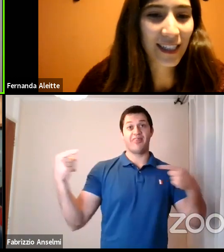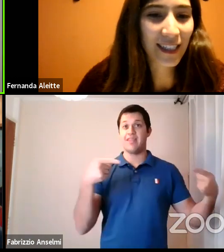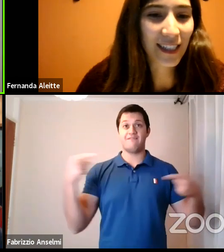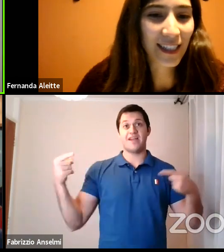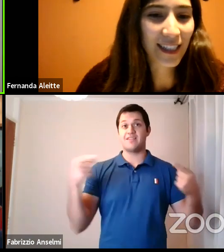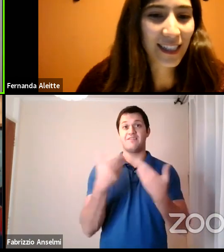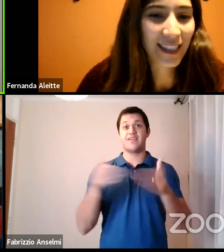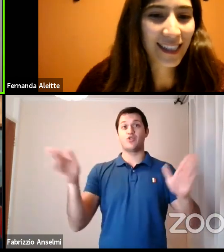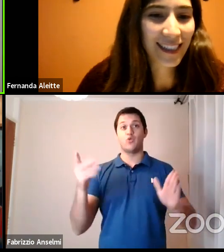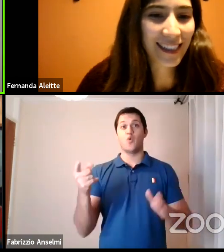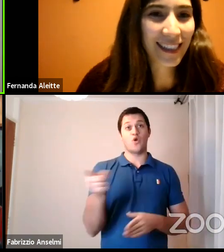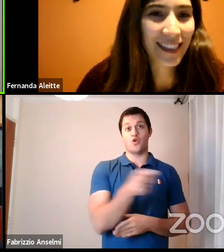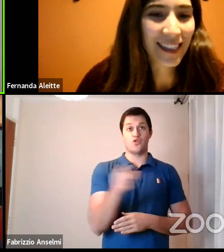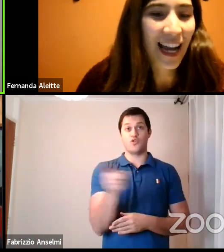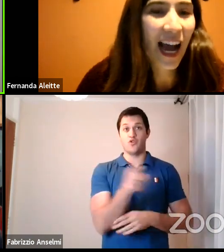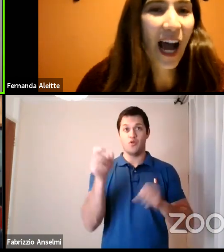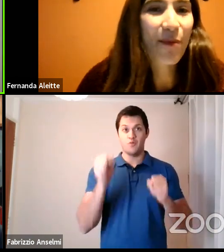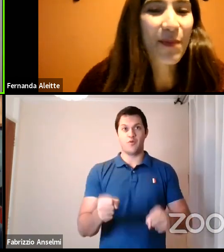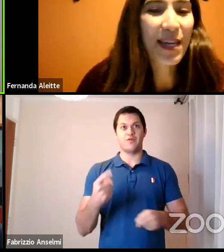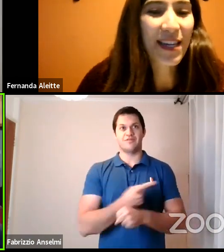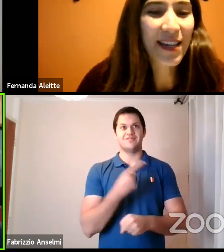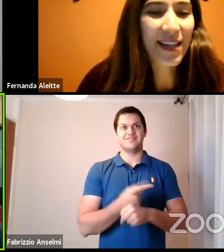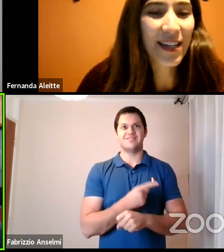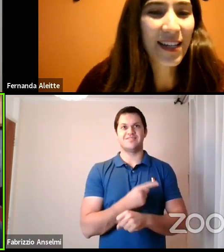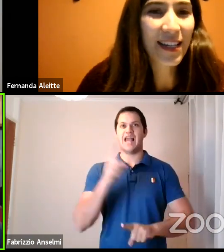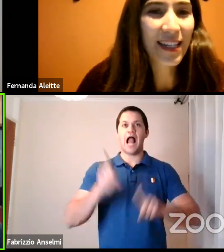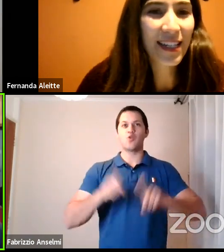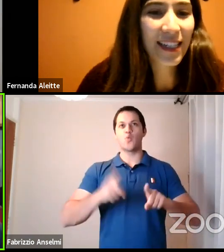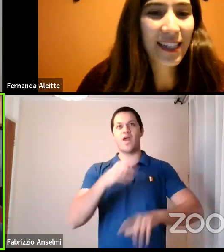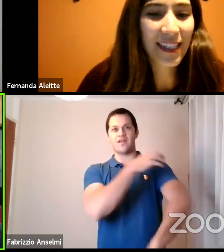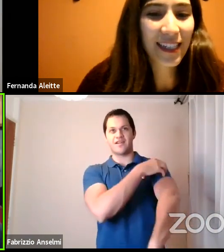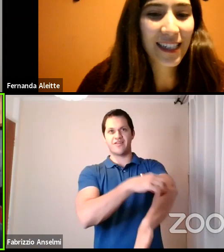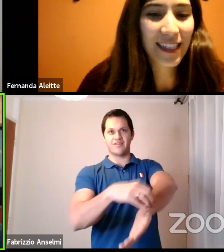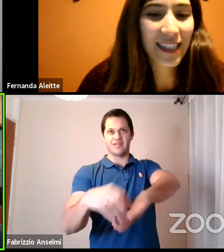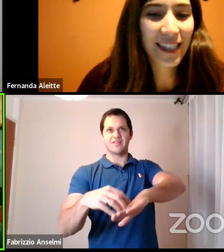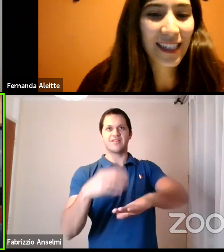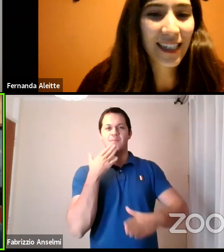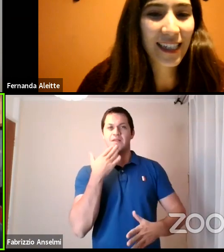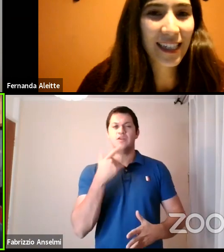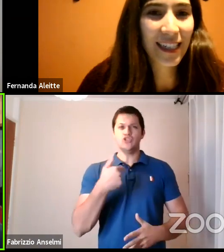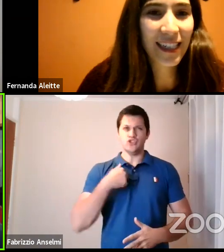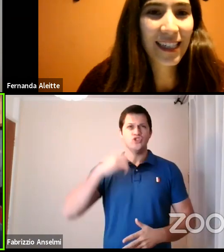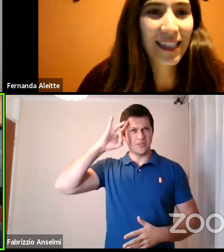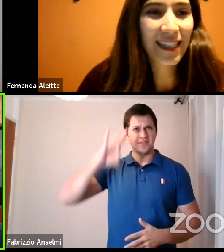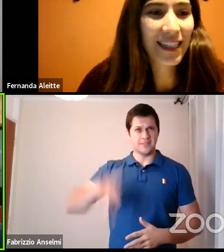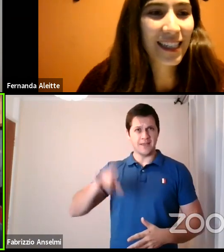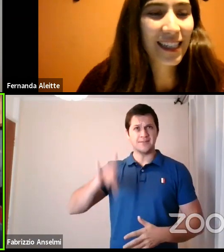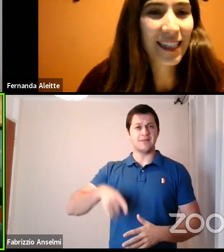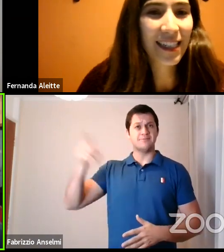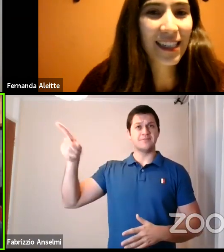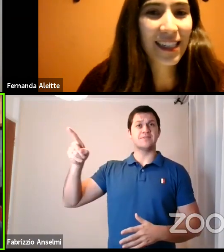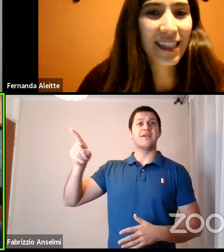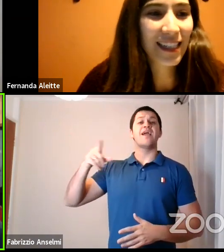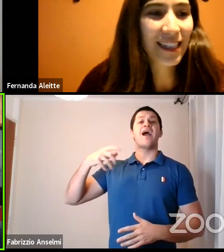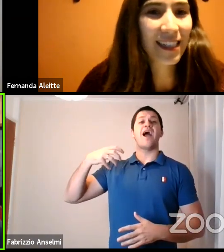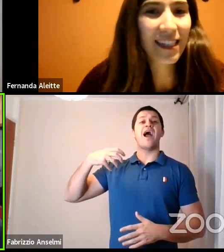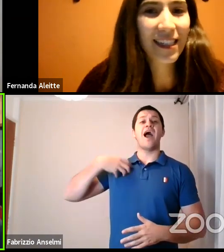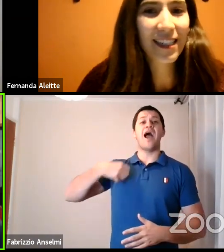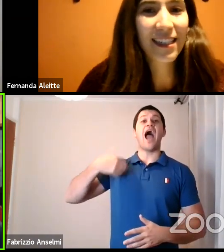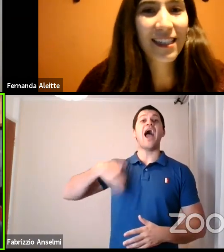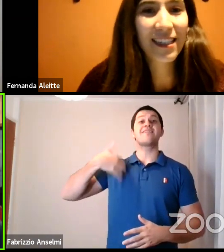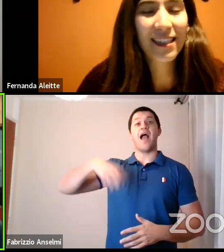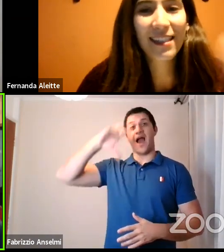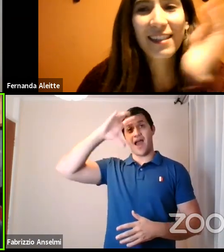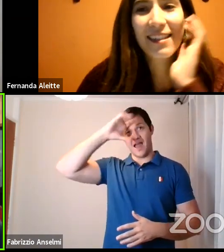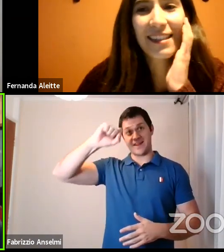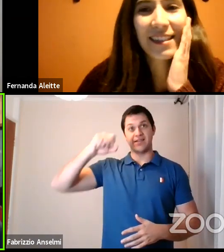ustedes también, ¿eh? No seamos tan regiones, ¿no? No, yo solamente quería agregar que sé que en Argentina, médica existe como en